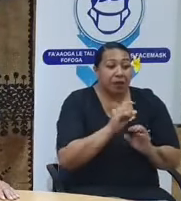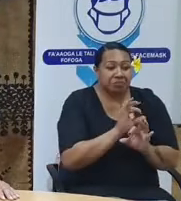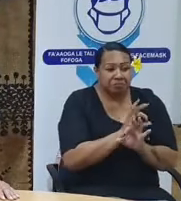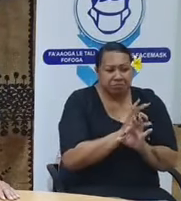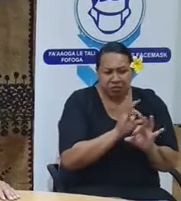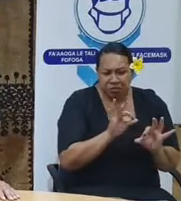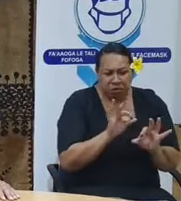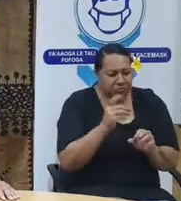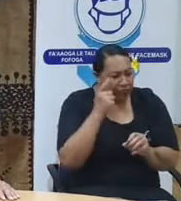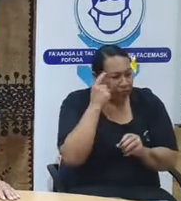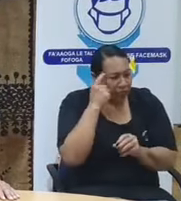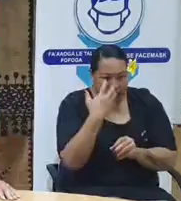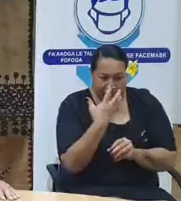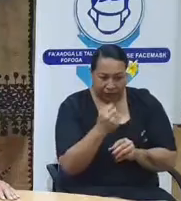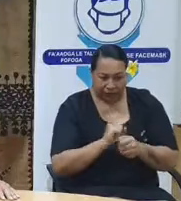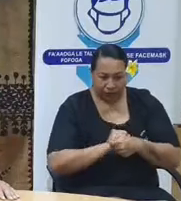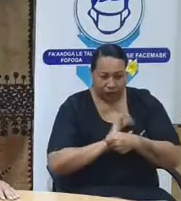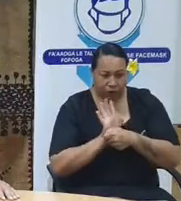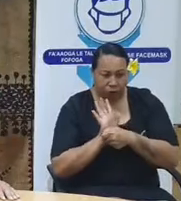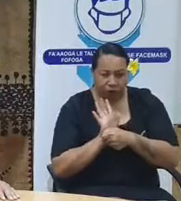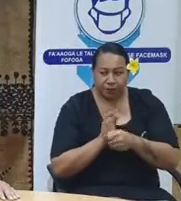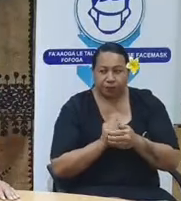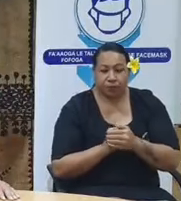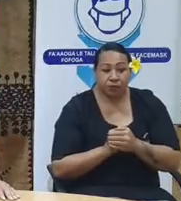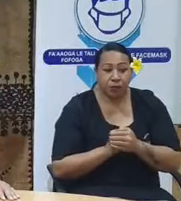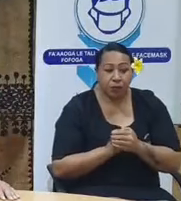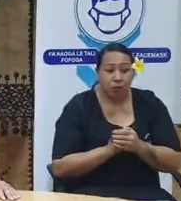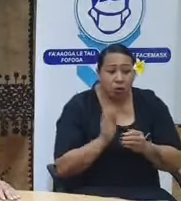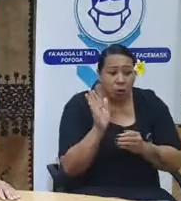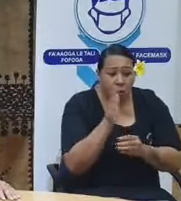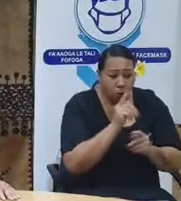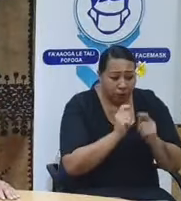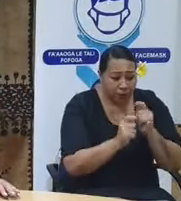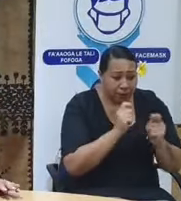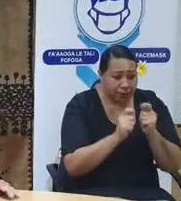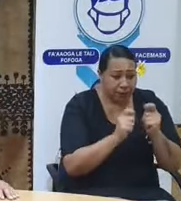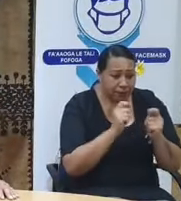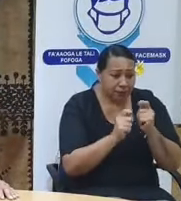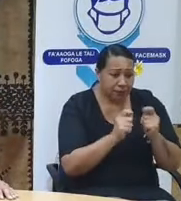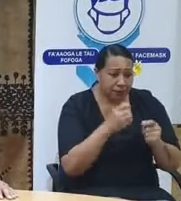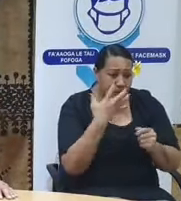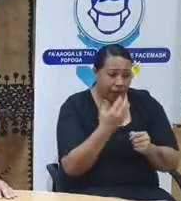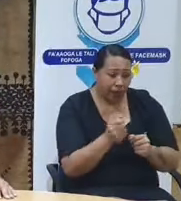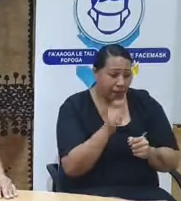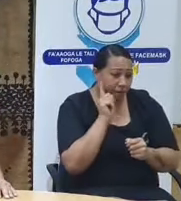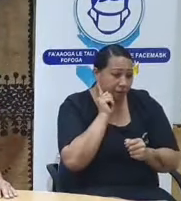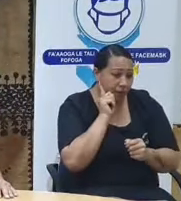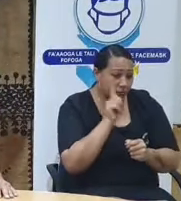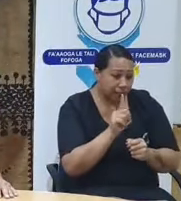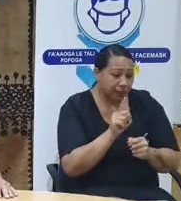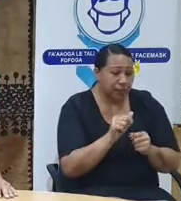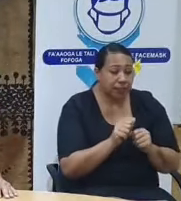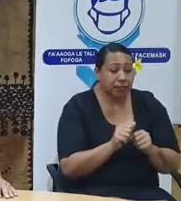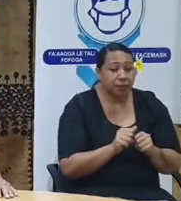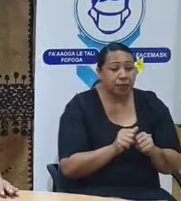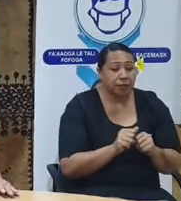meu covid o sou eu não uma na fai foi e pelo na para o mundo que fui a lá tô uma o teste